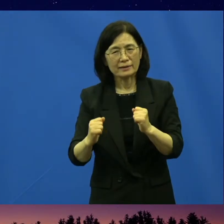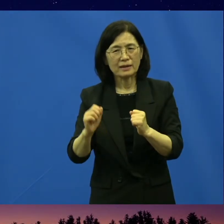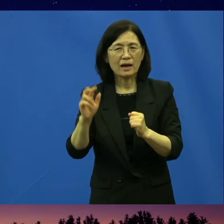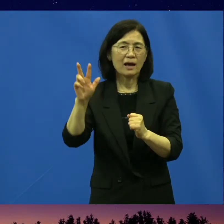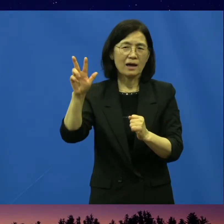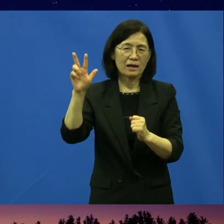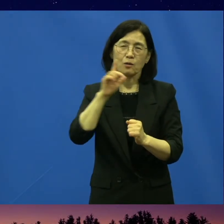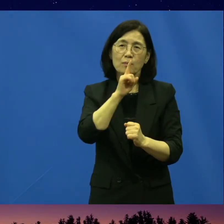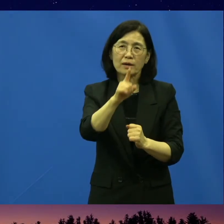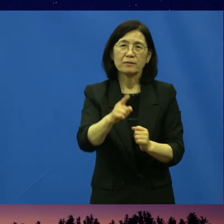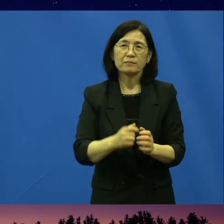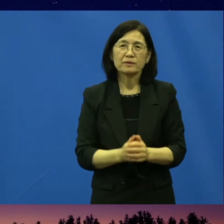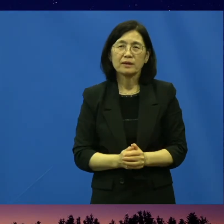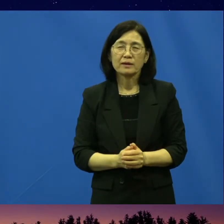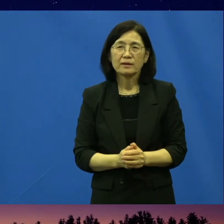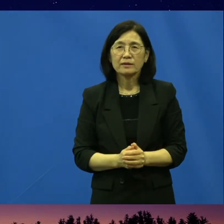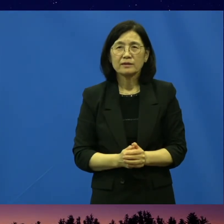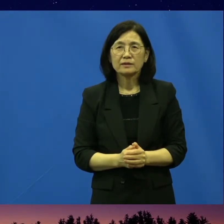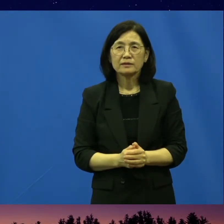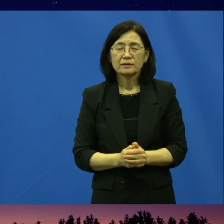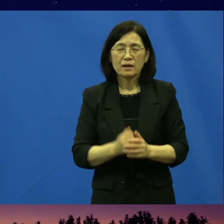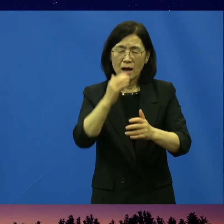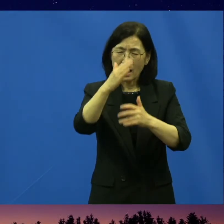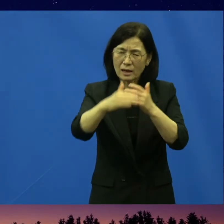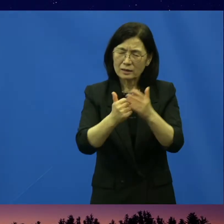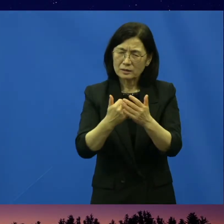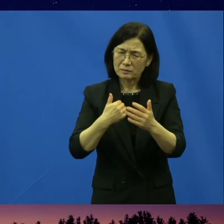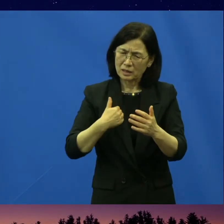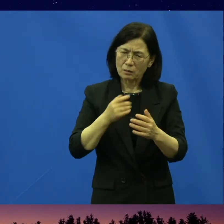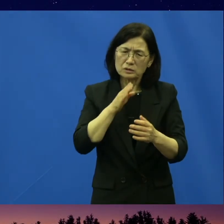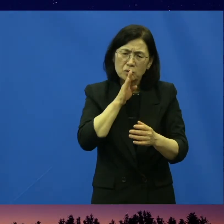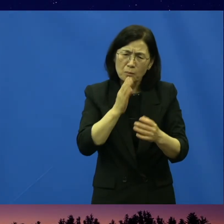문제는 무엇입니까? 그 하나님의 함께 하심을 의심하는 거예요.